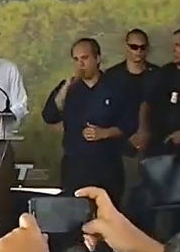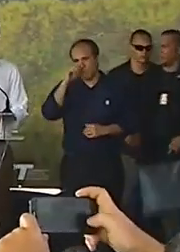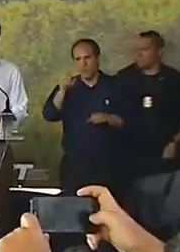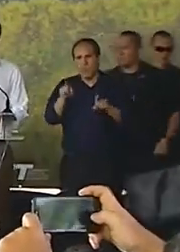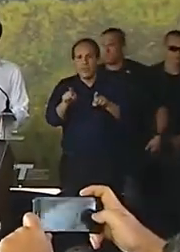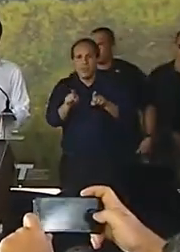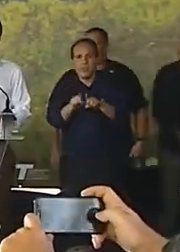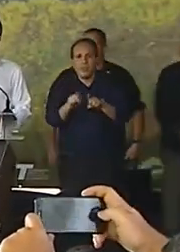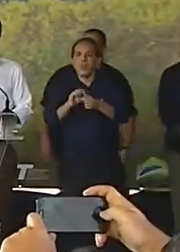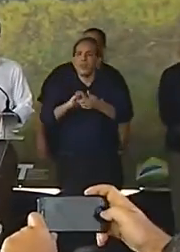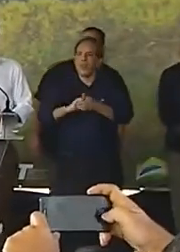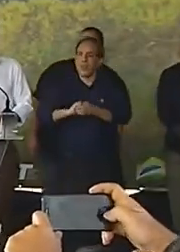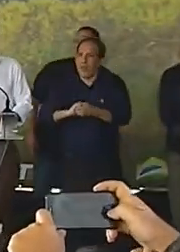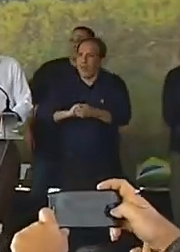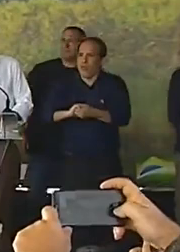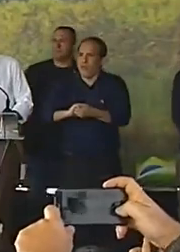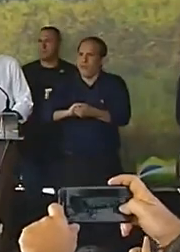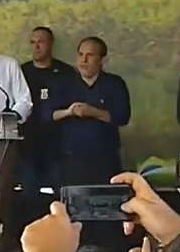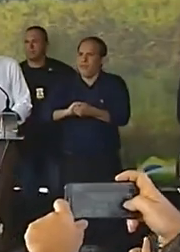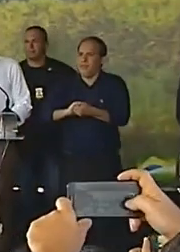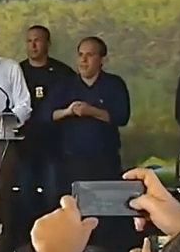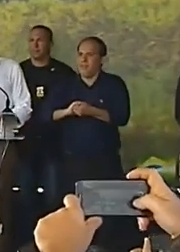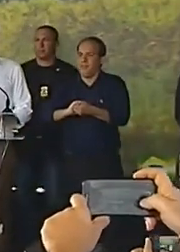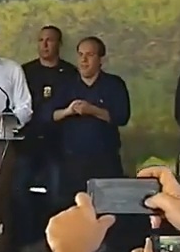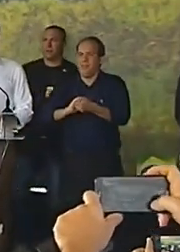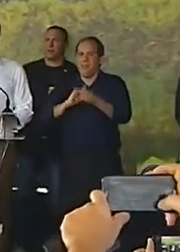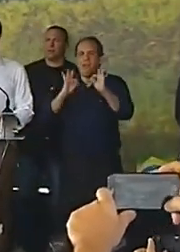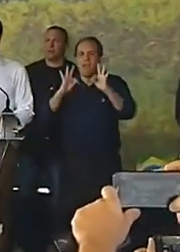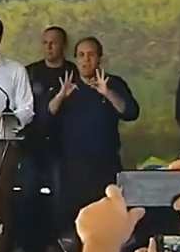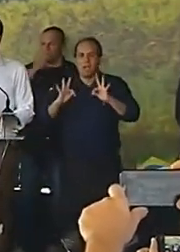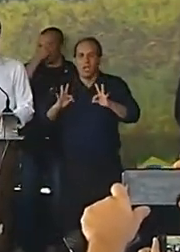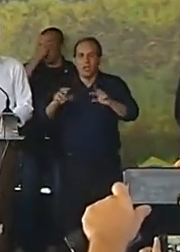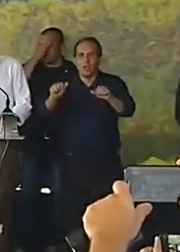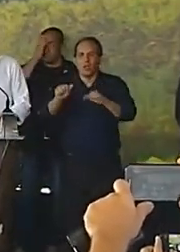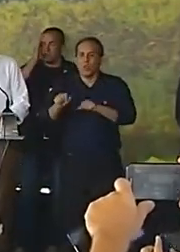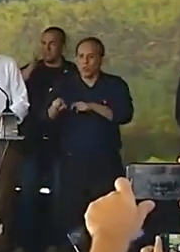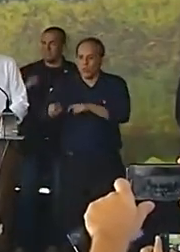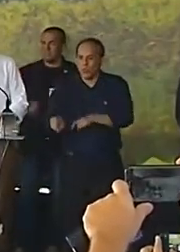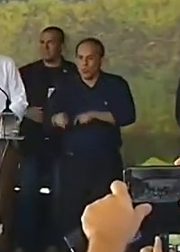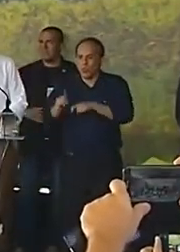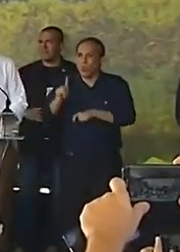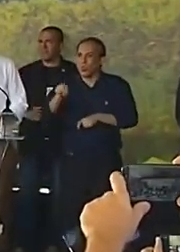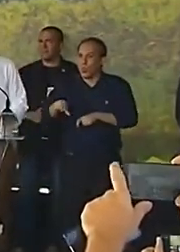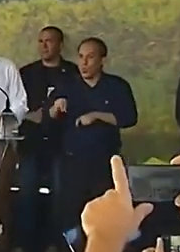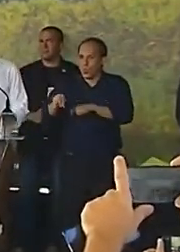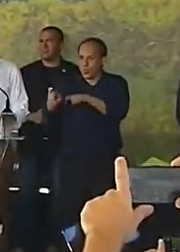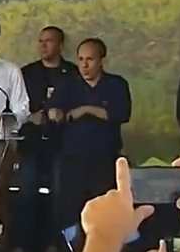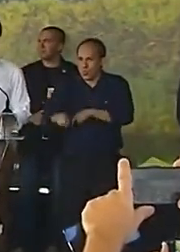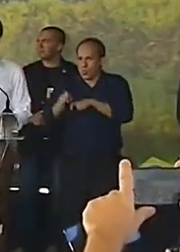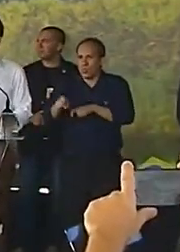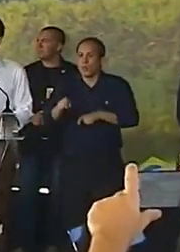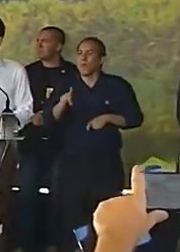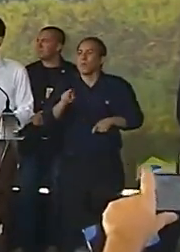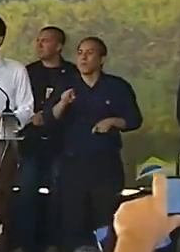Gostaria de cumprimentar aqui a todos os produtores rurais,